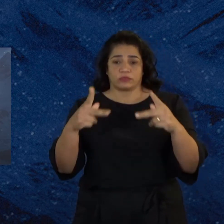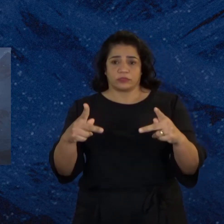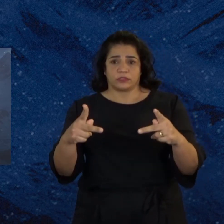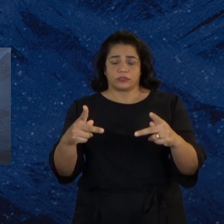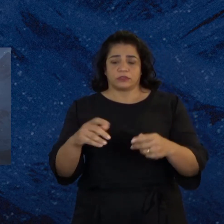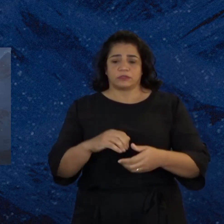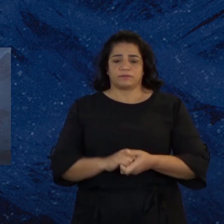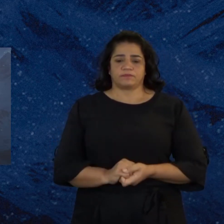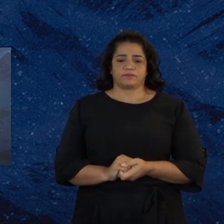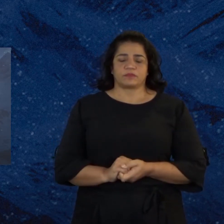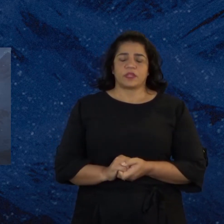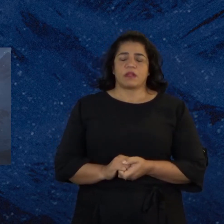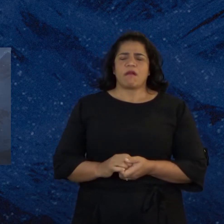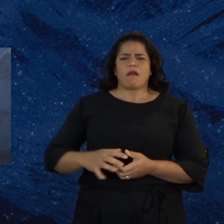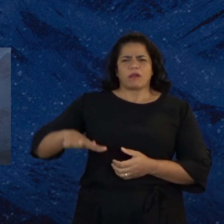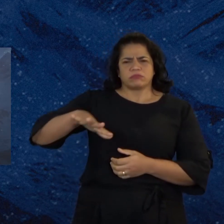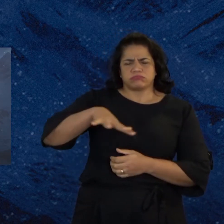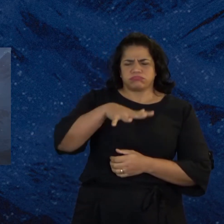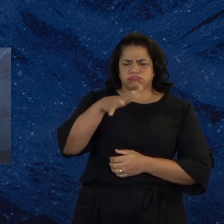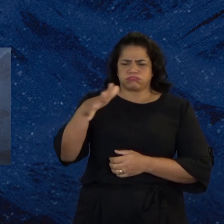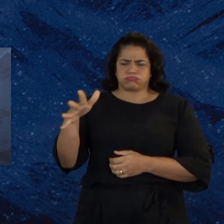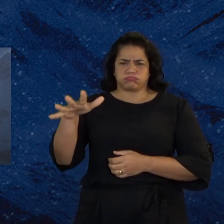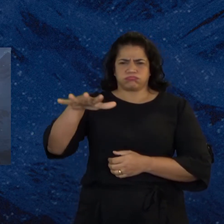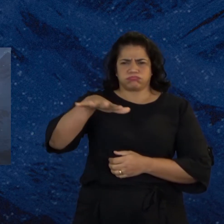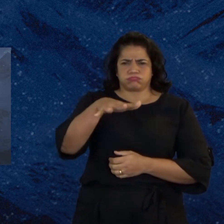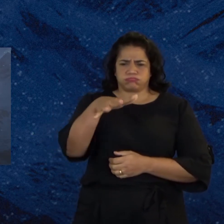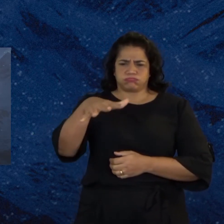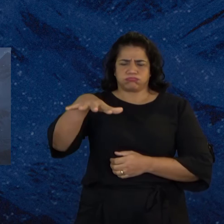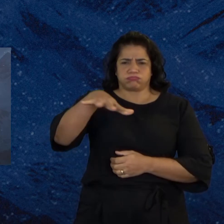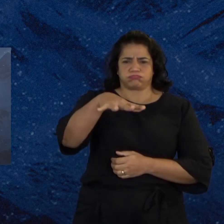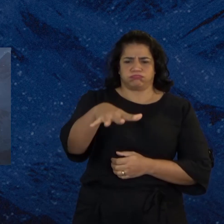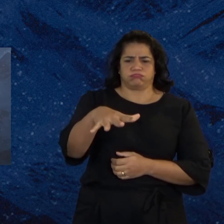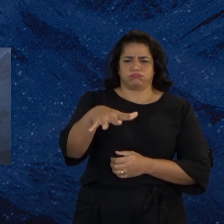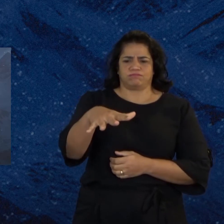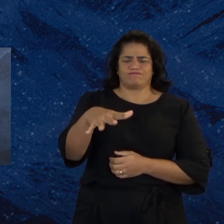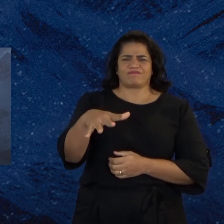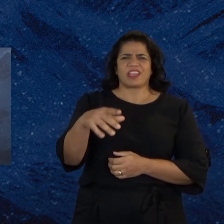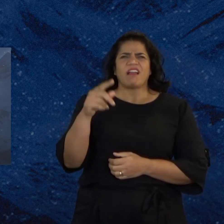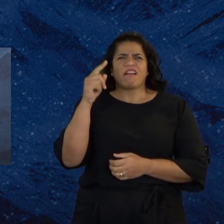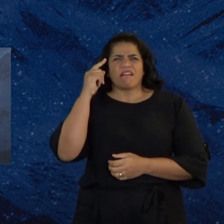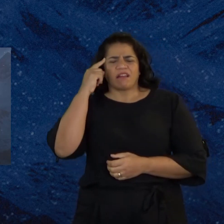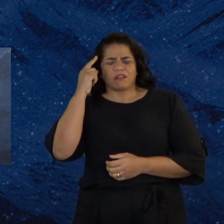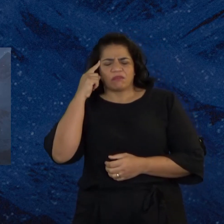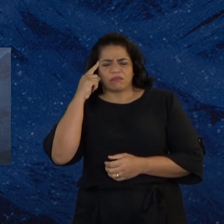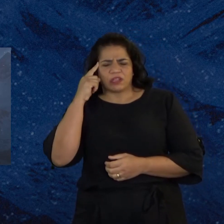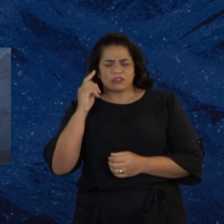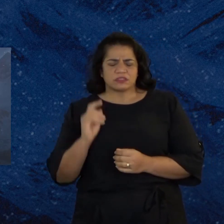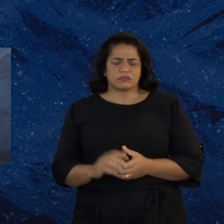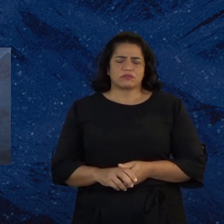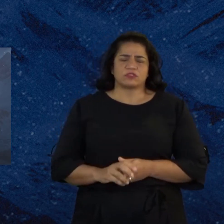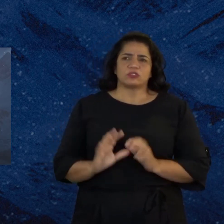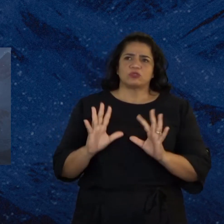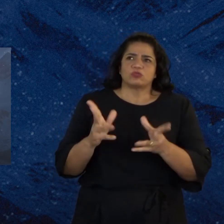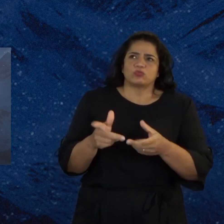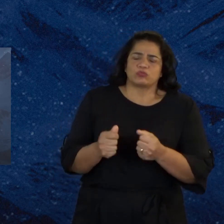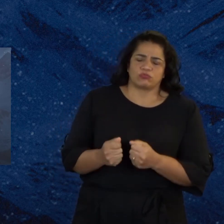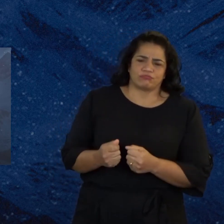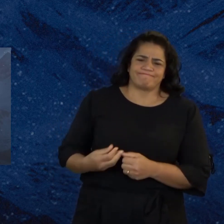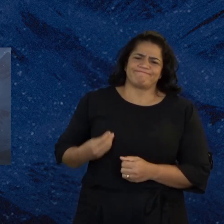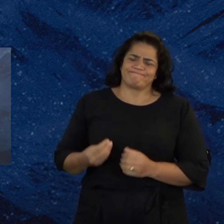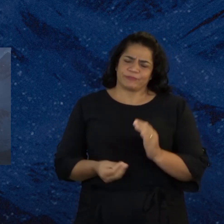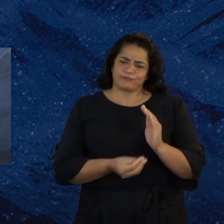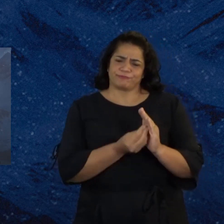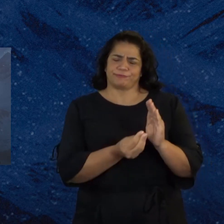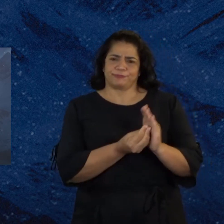toda a estrutura da vida da igreja, tudo organizado, tudo bem estruturado, mas se você não